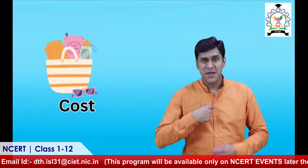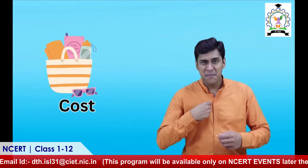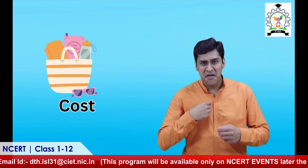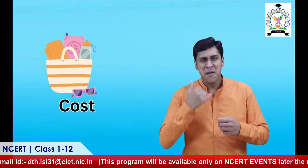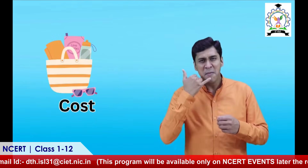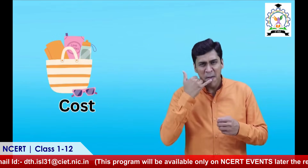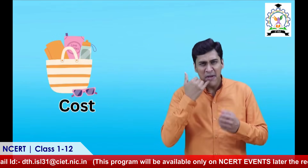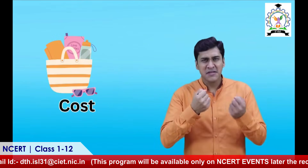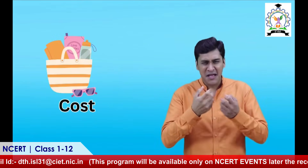कीमत